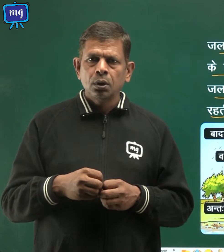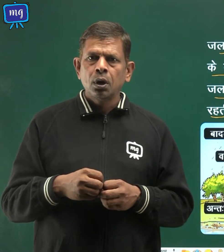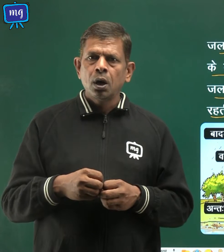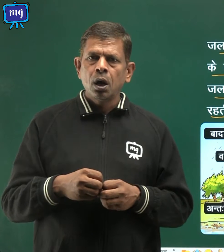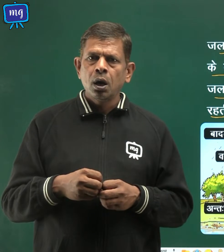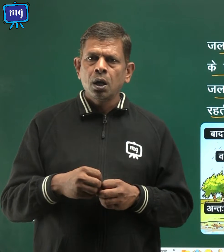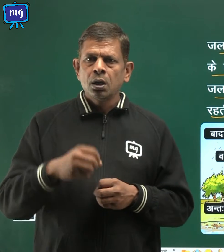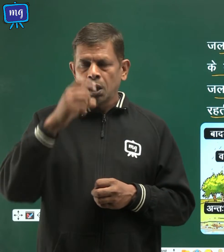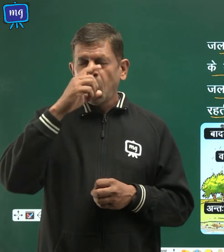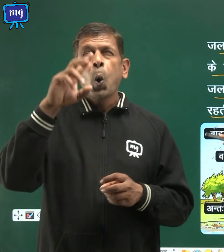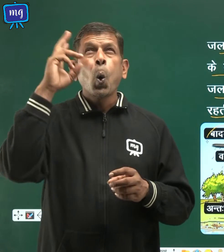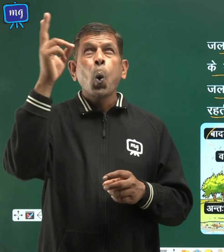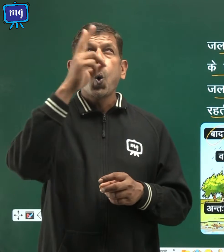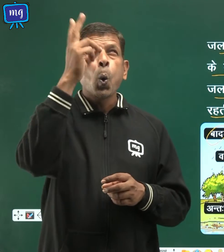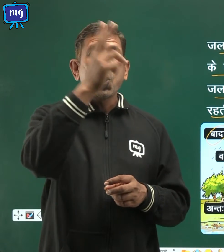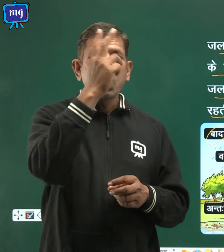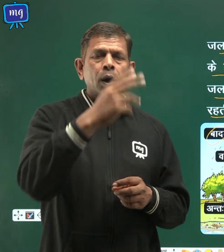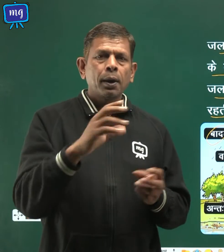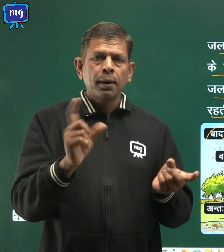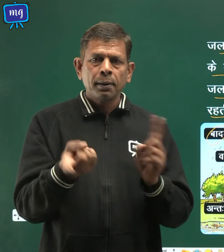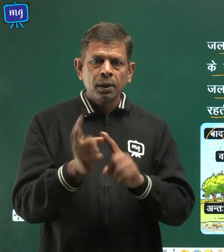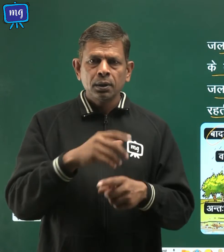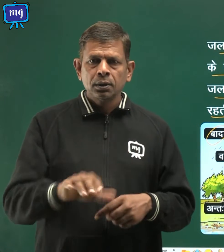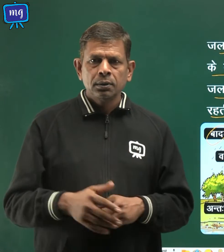बादल में बदल जाती है।